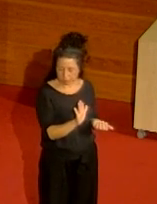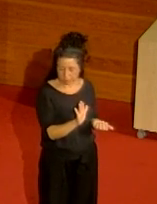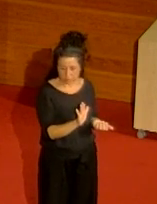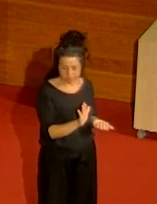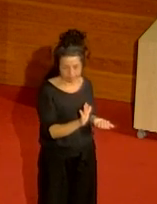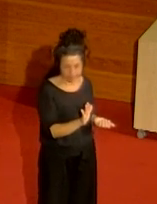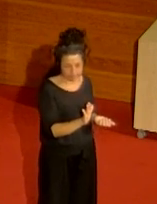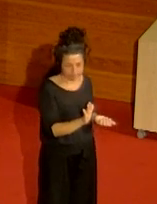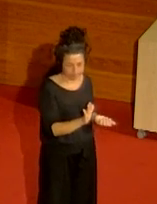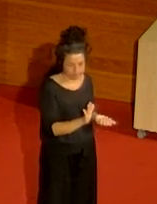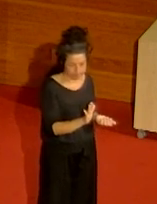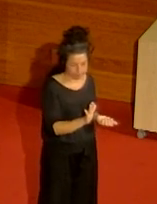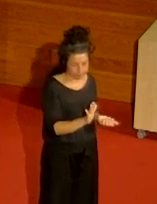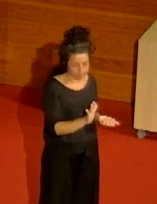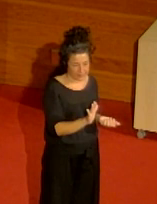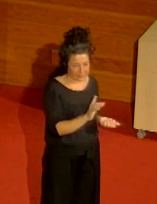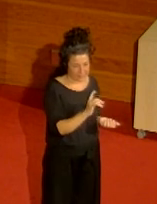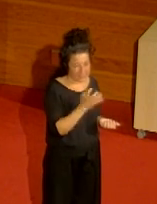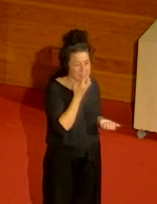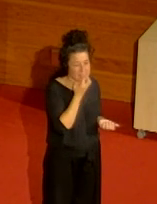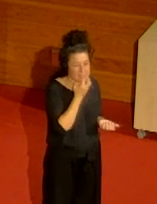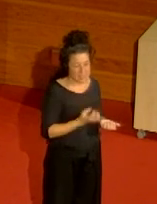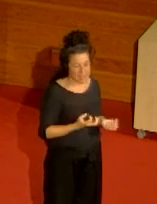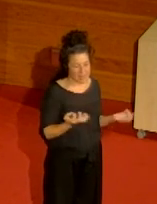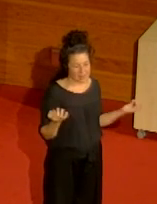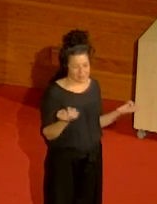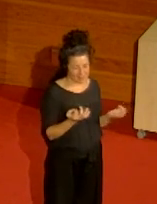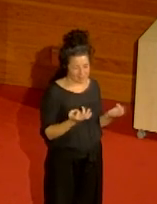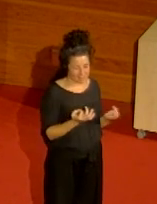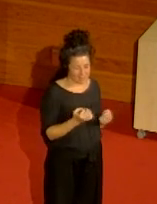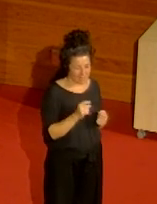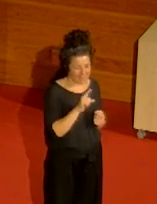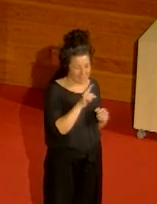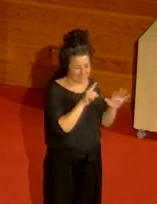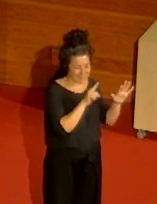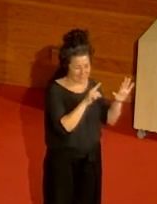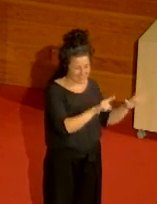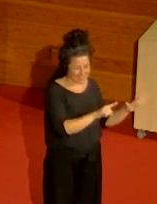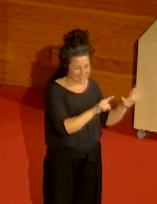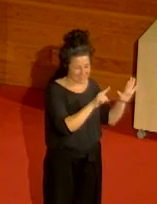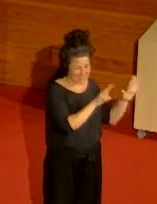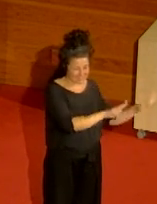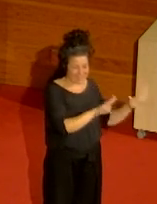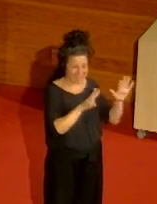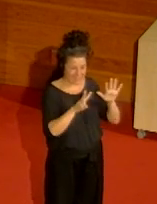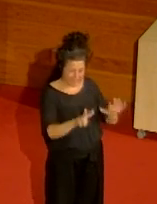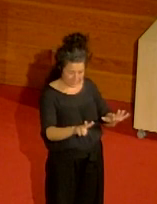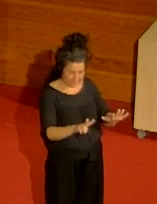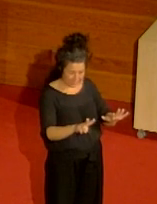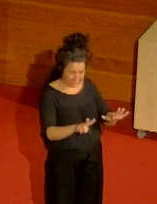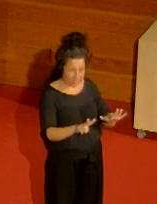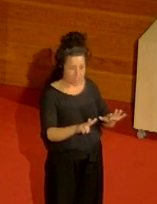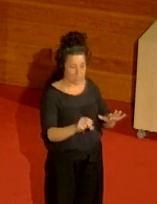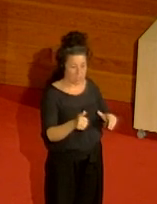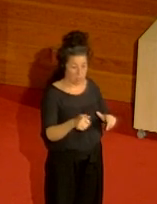pues lo que sucede en Israel Es que desde el año 77 que ganó por primera vez las elecciones el partido licut que es el que líder a